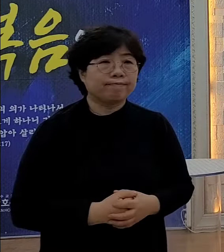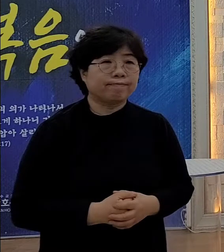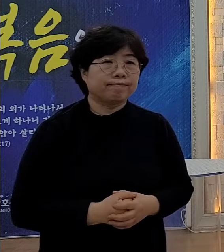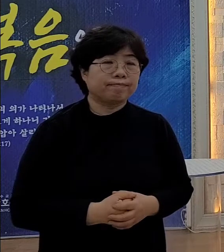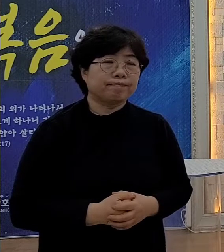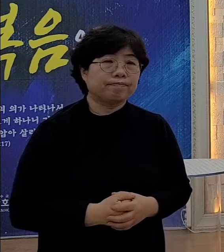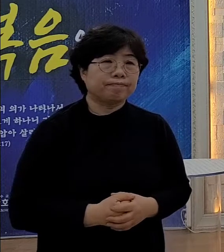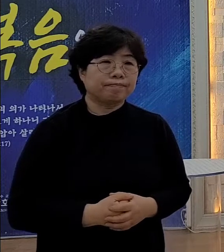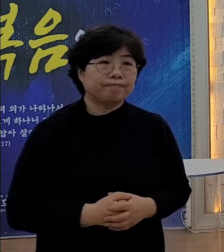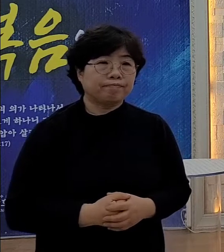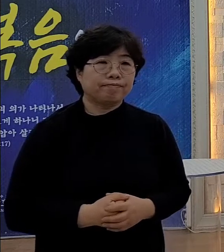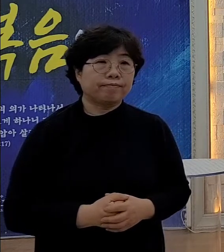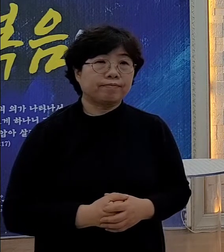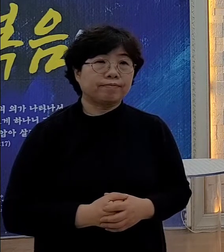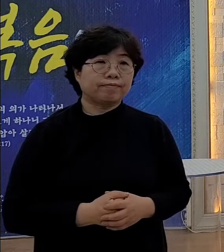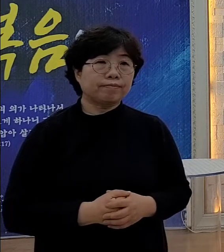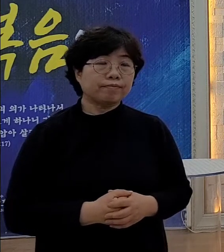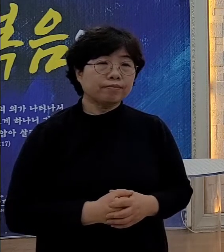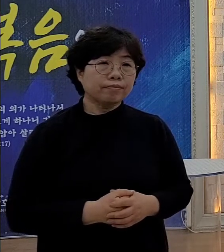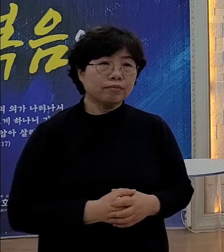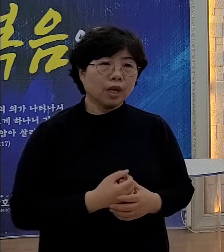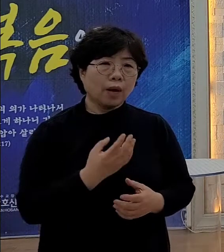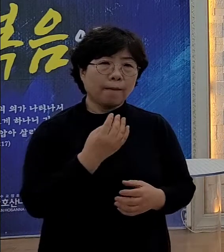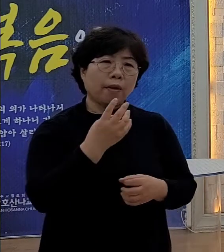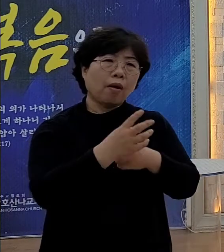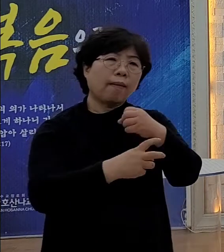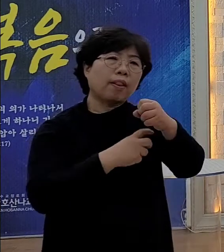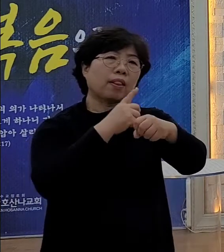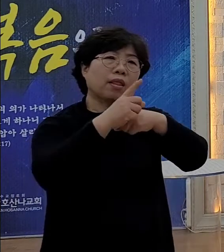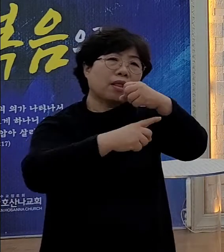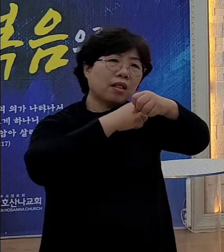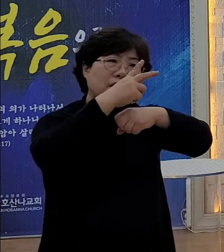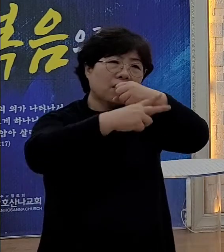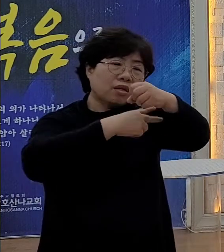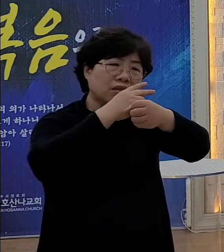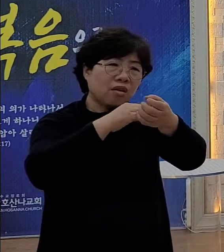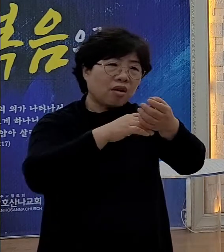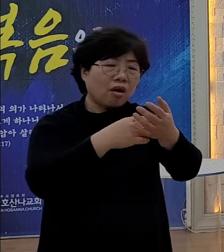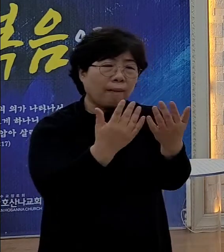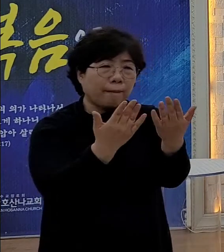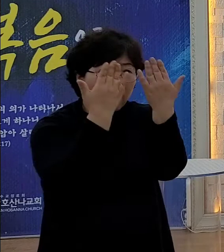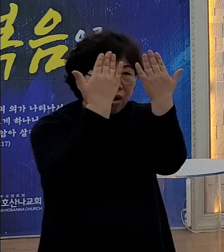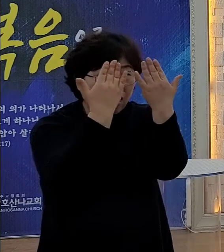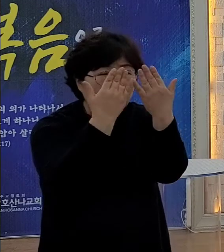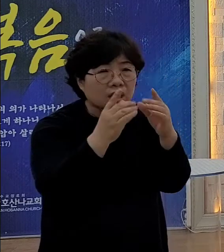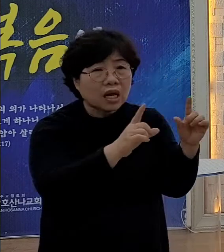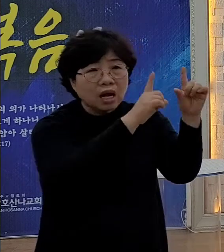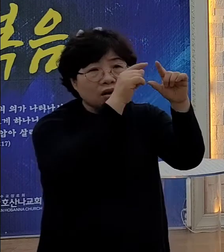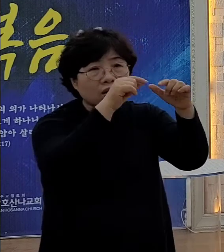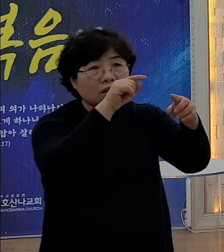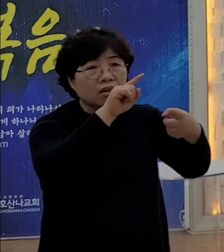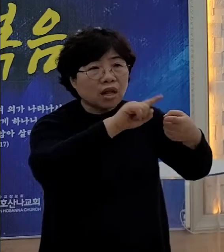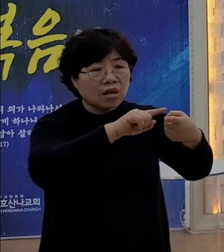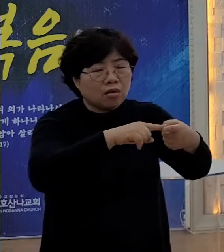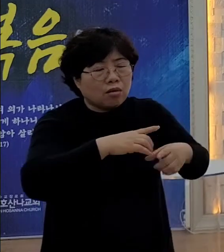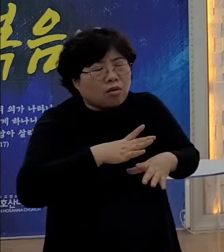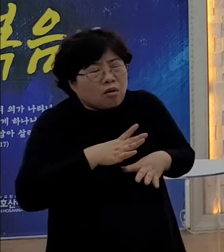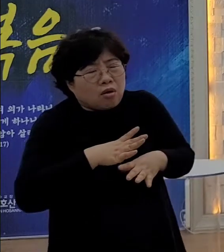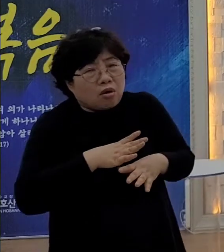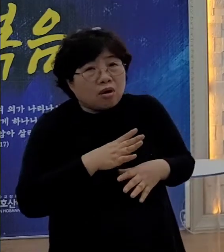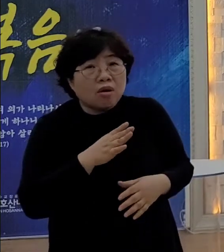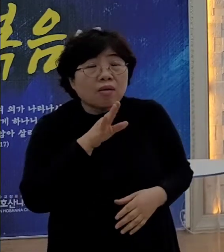요지경인 이유입니다. 몇 년 징벌을 받고 징역을 사는 것은 두려워하면서 영원히